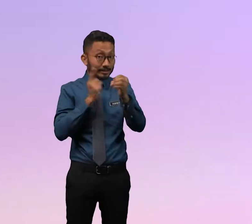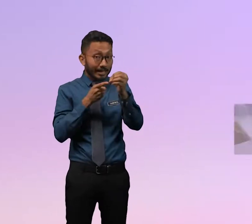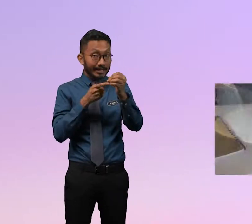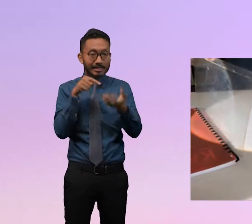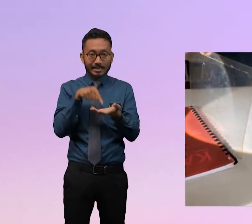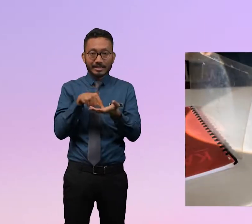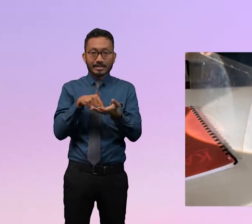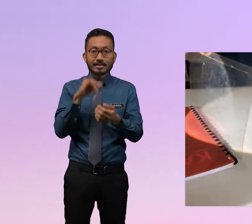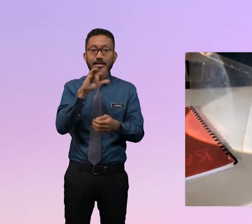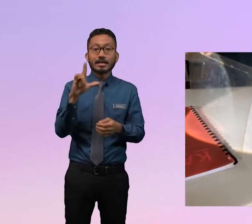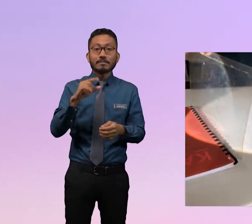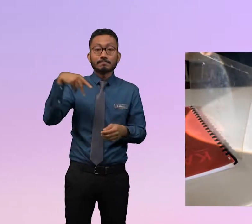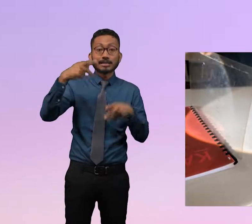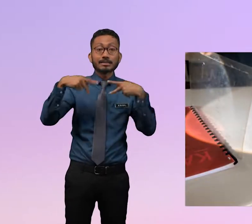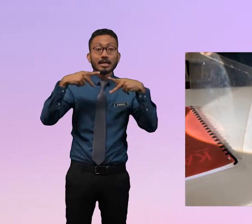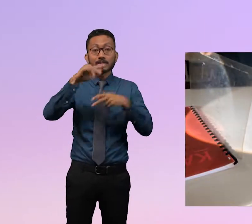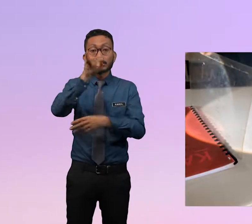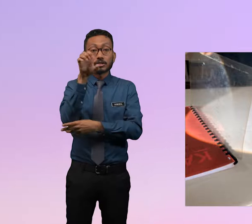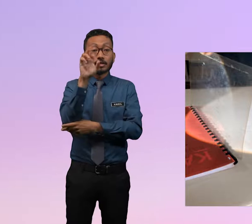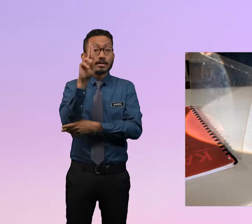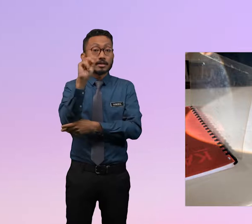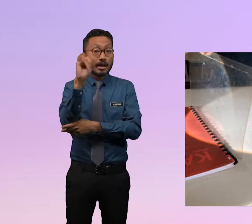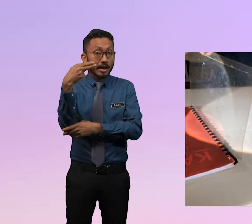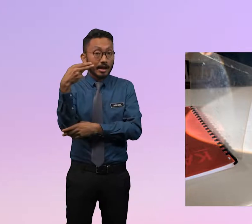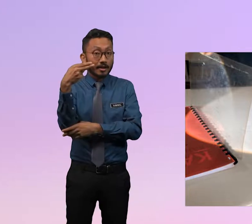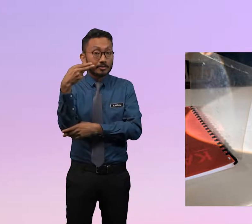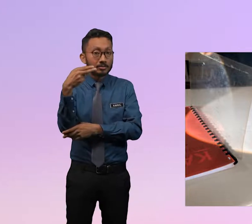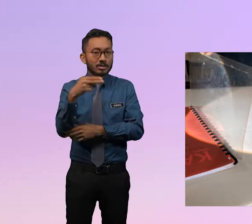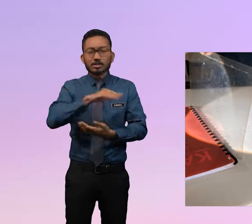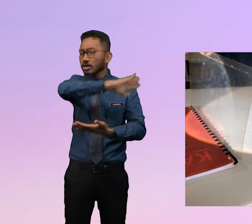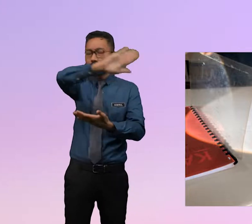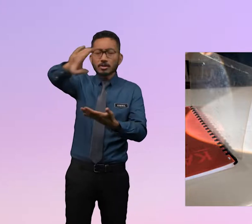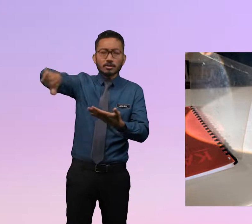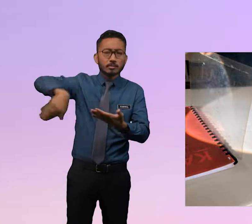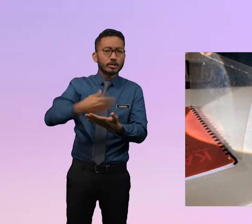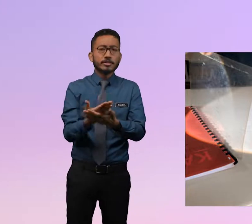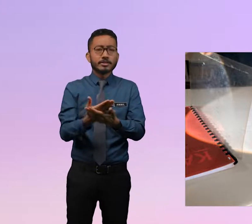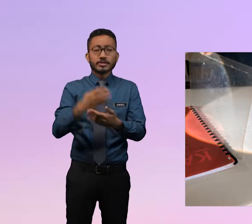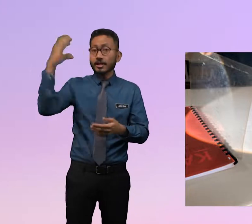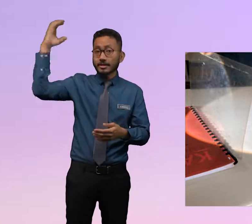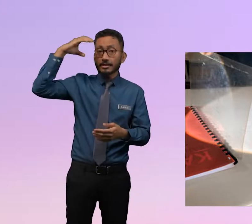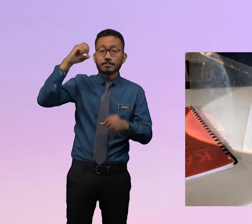Objek ini ialah plastik jernih. Semua cahaya